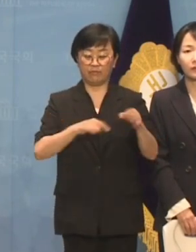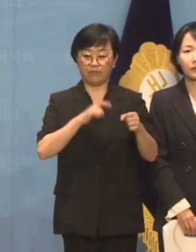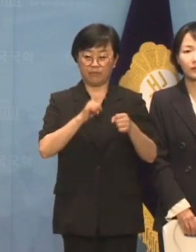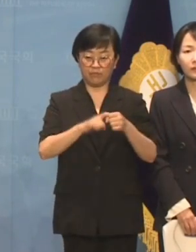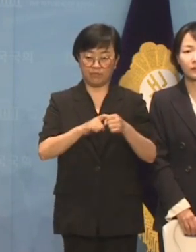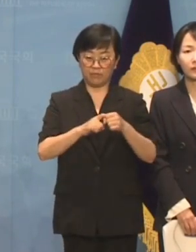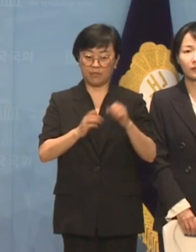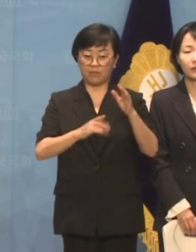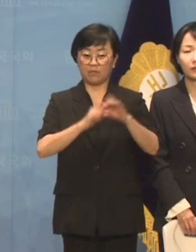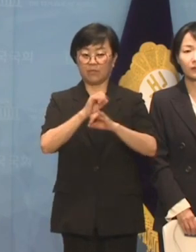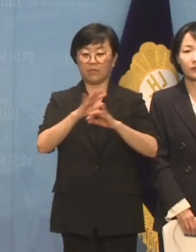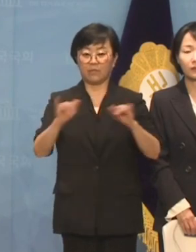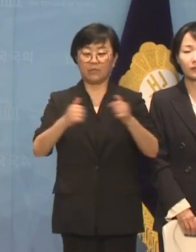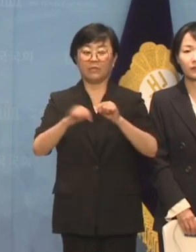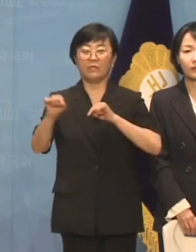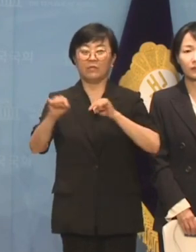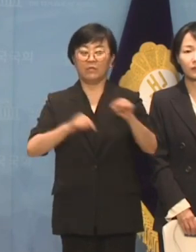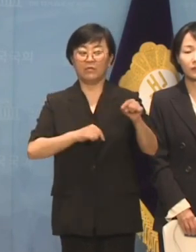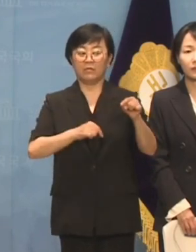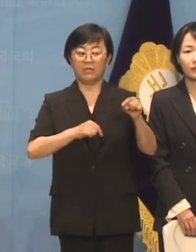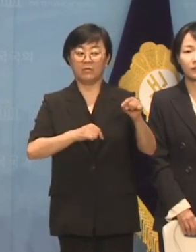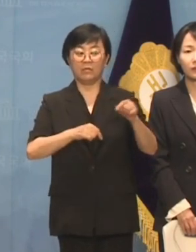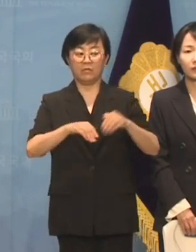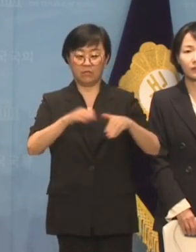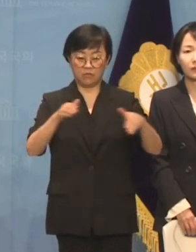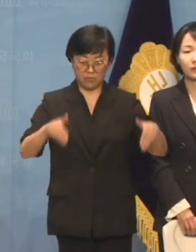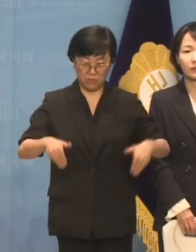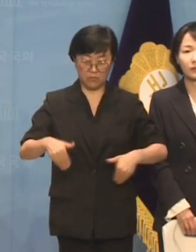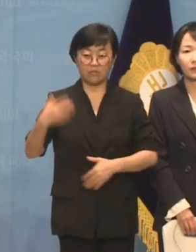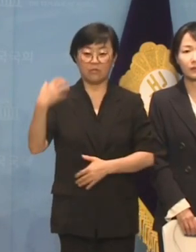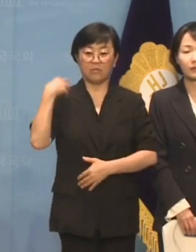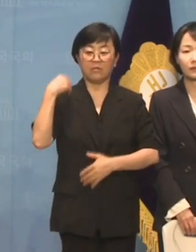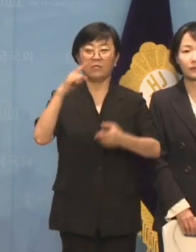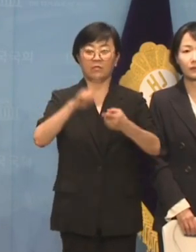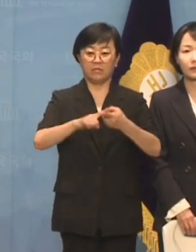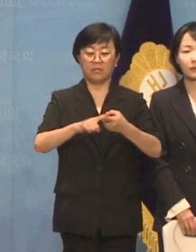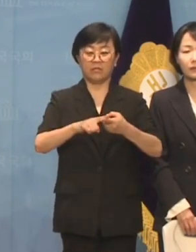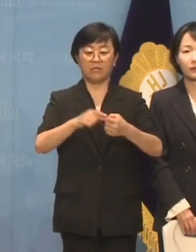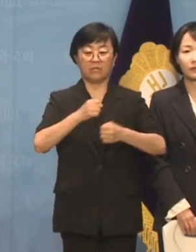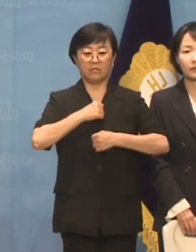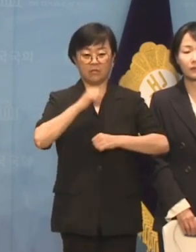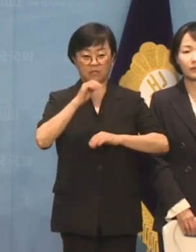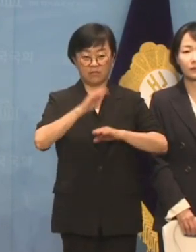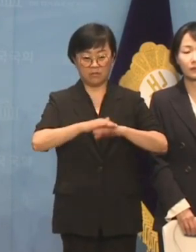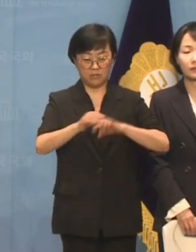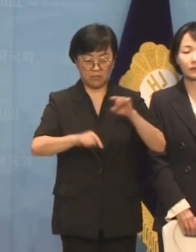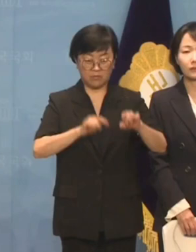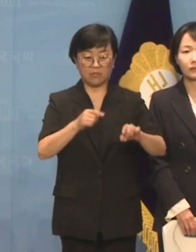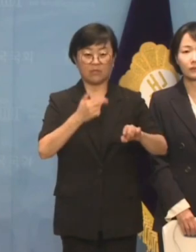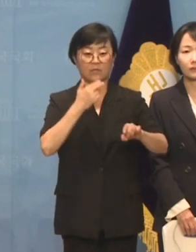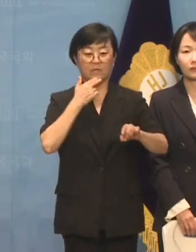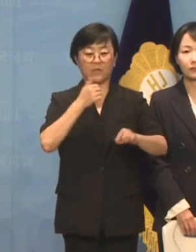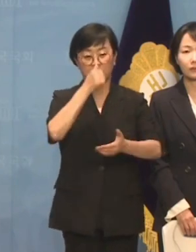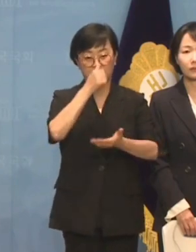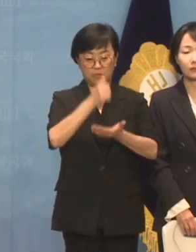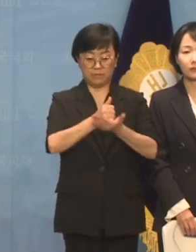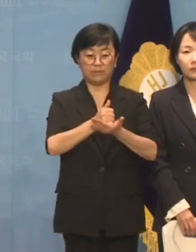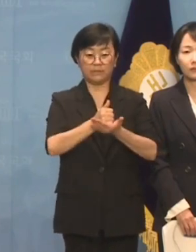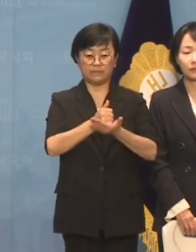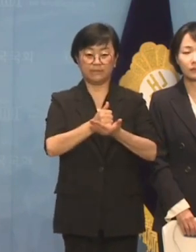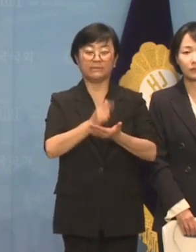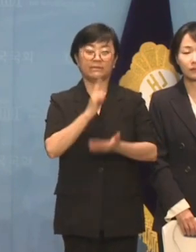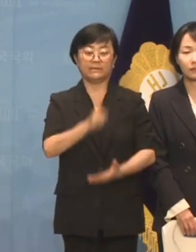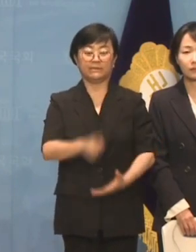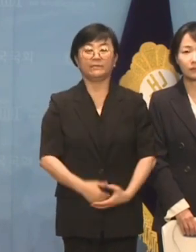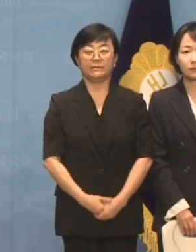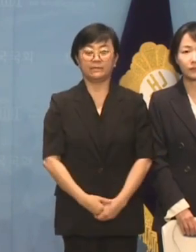정치적 공무원으로서의 정치적 중립 의무를 지금 지키지 않은 저는 범법 행위라고